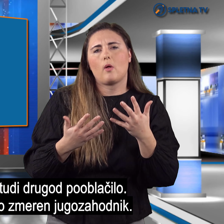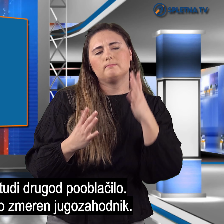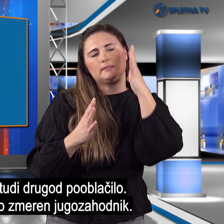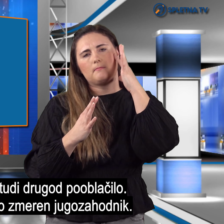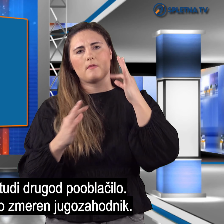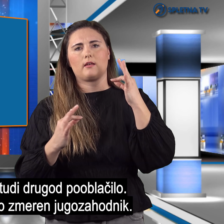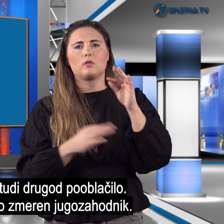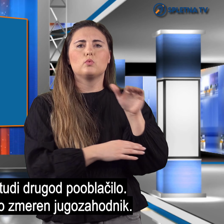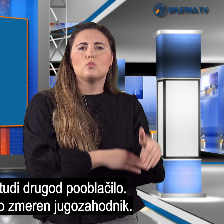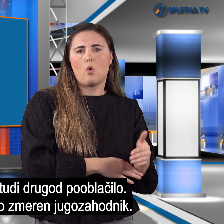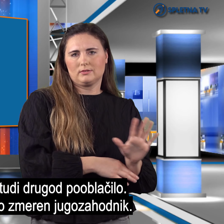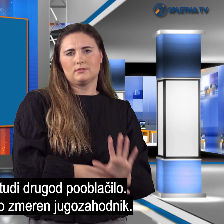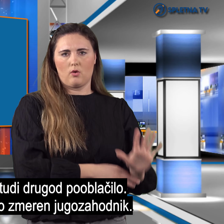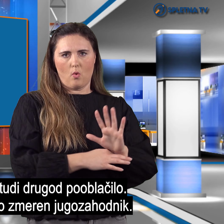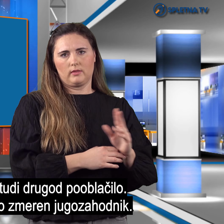zmeren jugozahodnik.